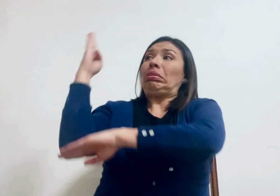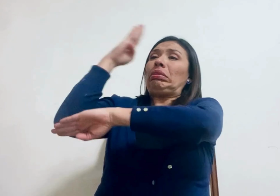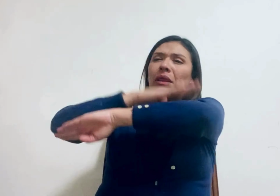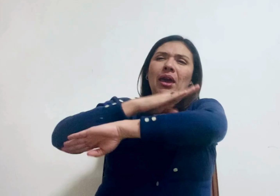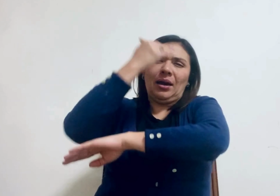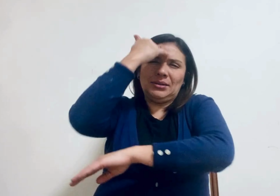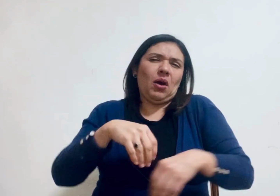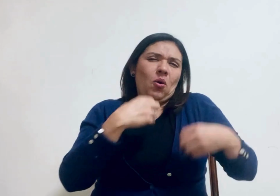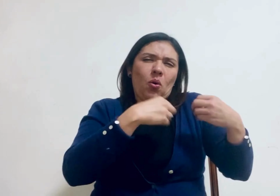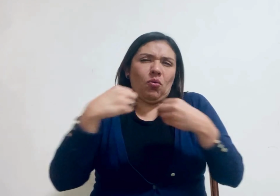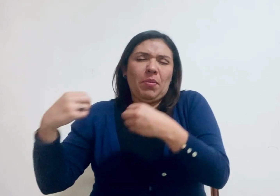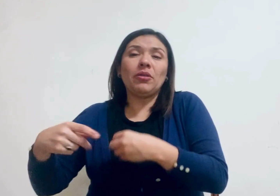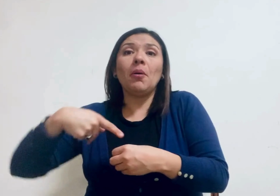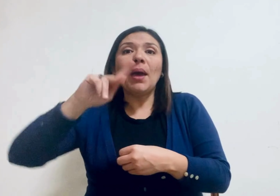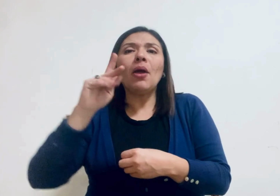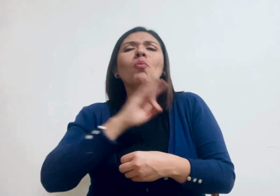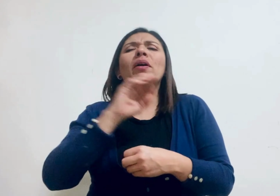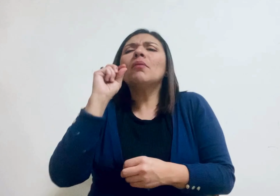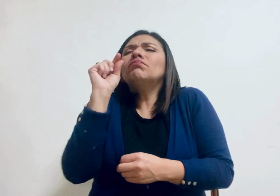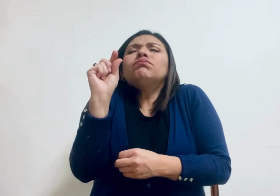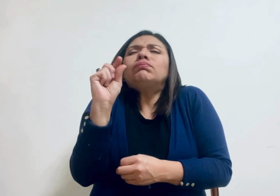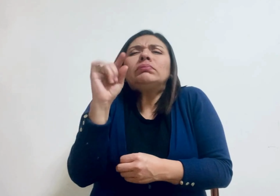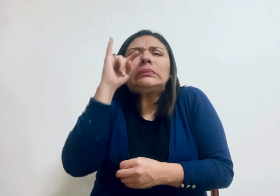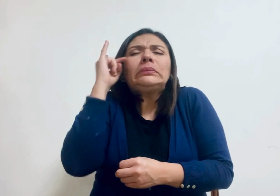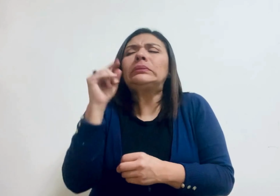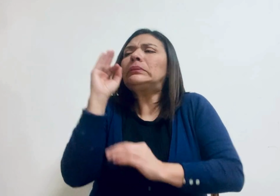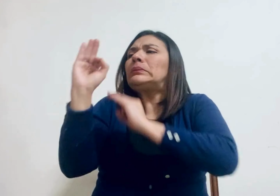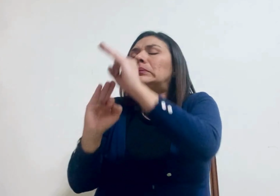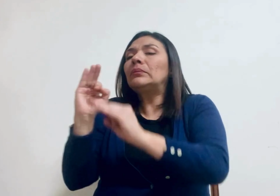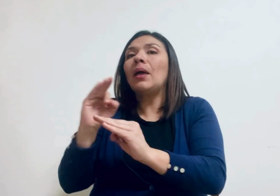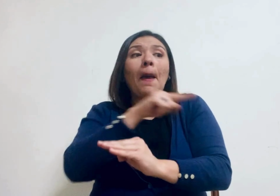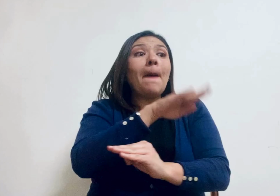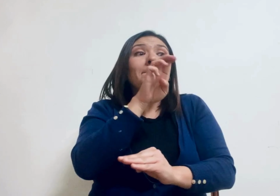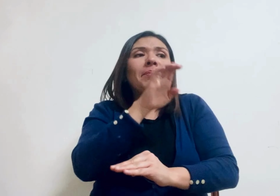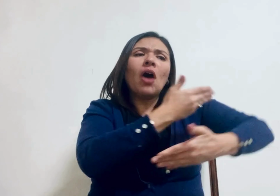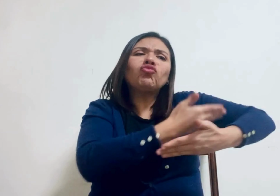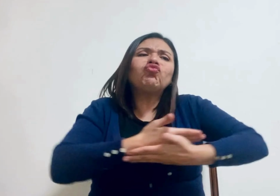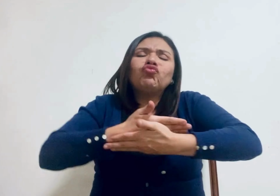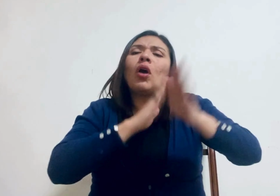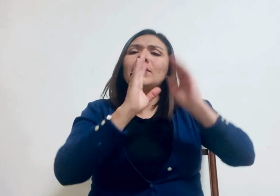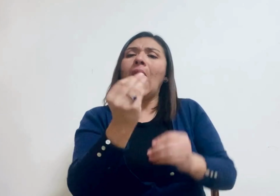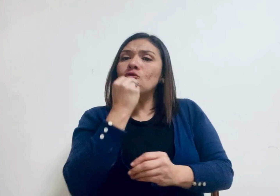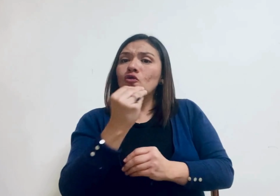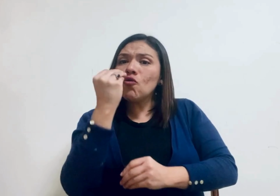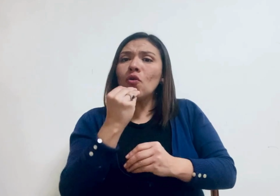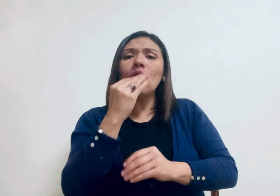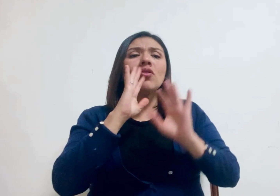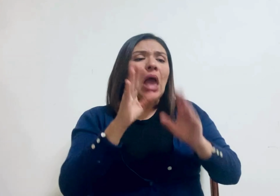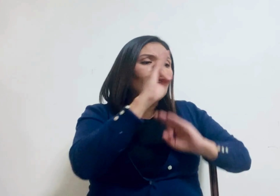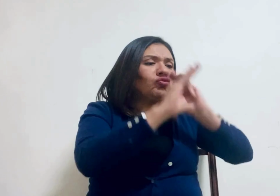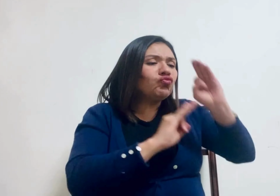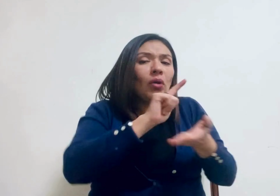completo ni todo el tiempo, pero sí unos espacios protegidos en donde a lo mejor el bebé ya comió, ya está limpio, lo podemos